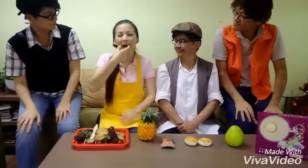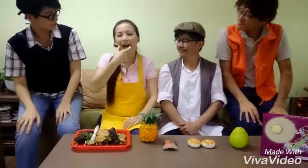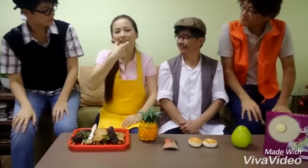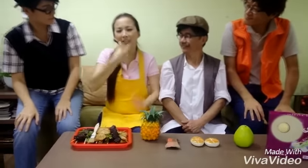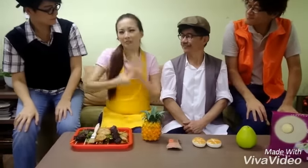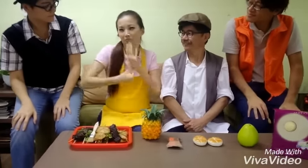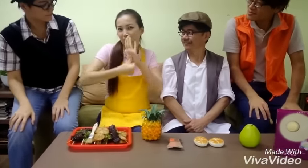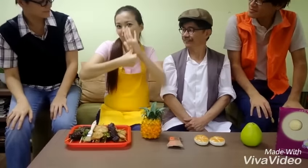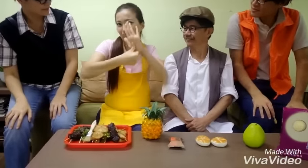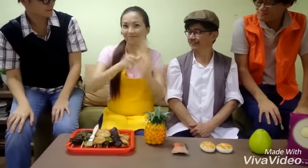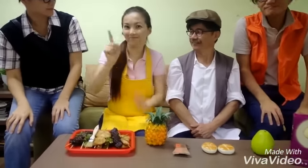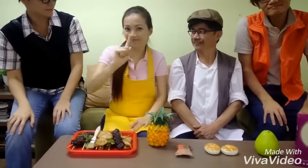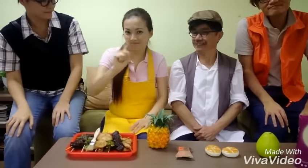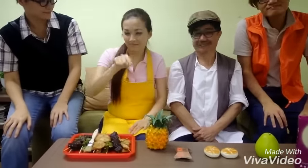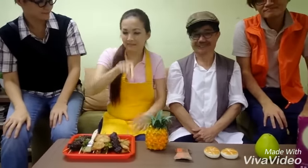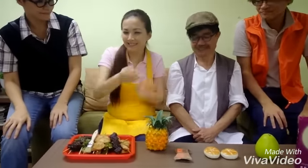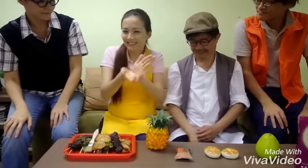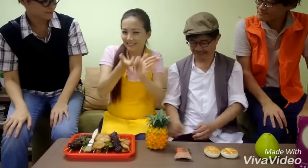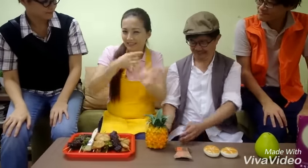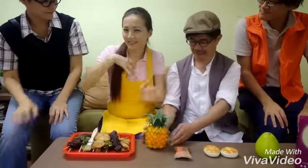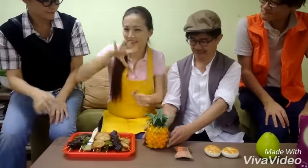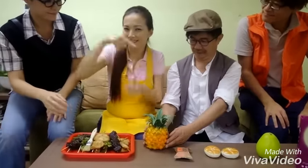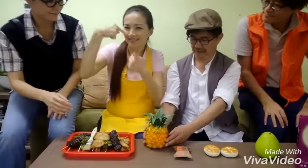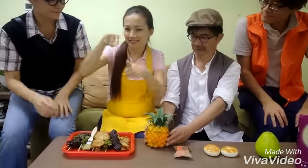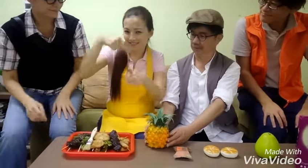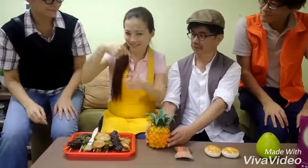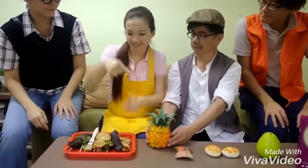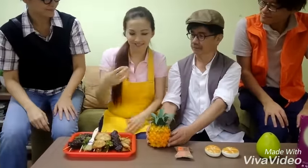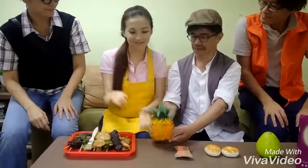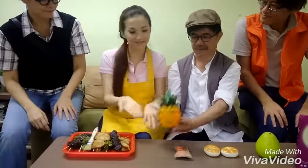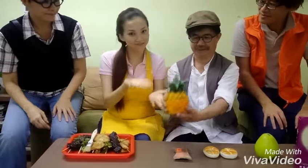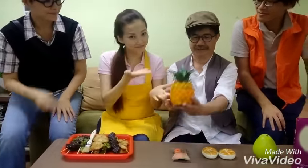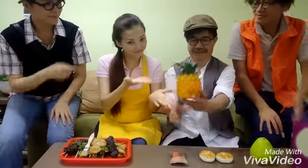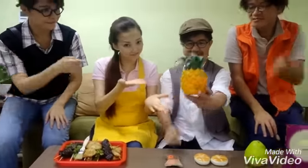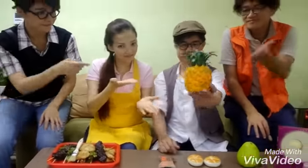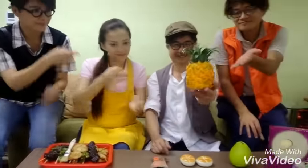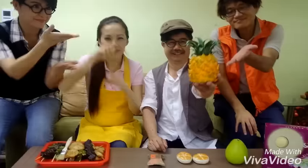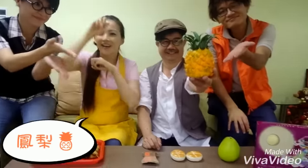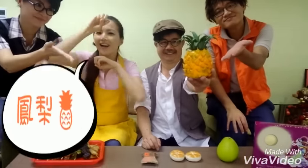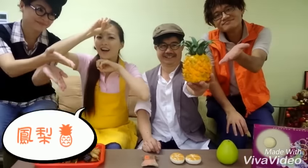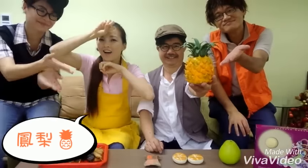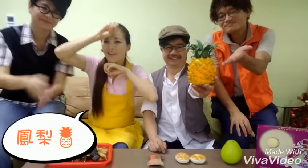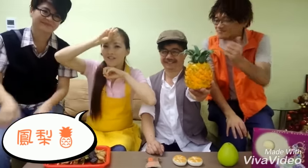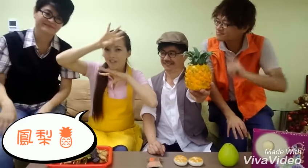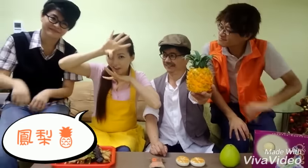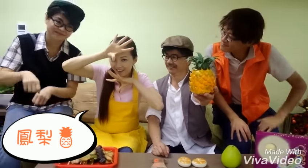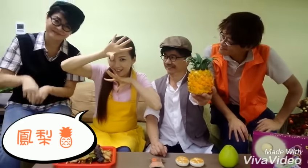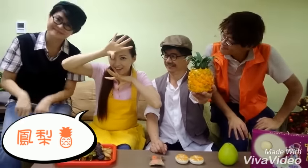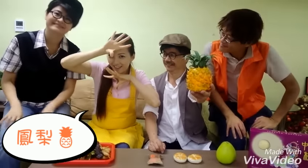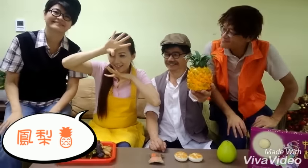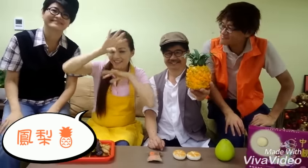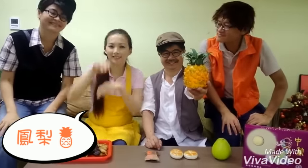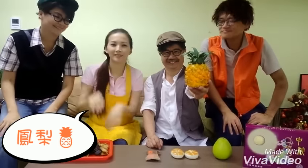秋节的时候要吃很有名的什么呢？我先教一个手语，这个。凤梨，